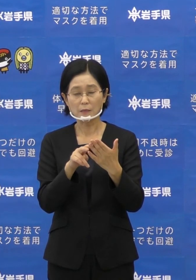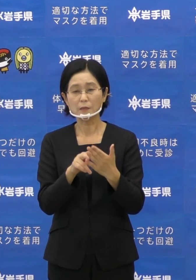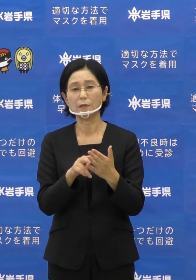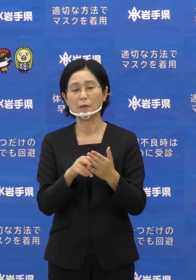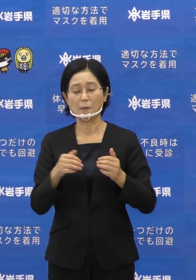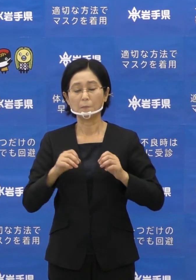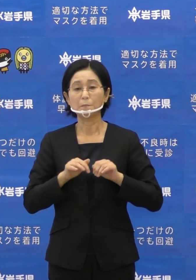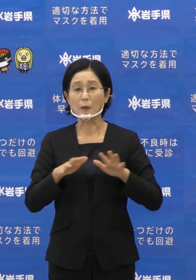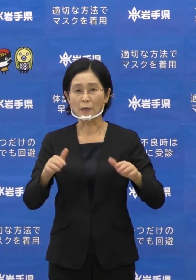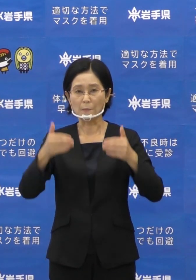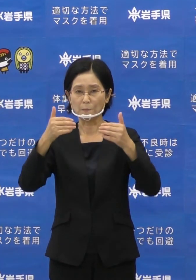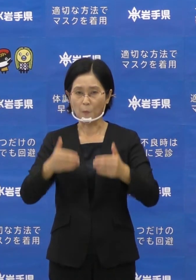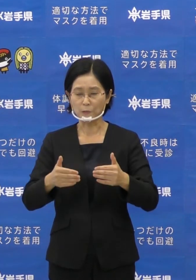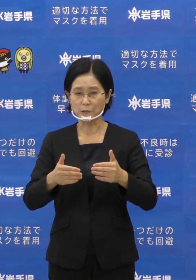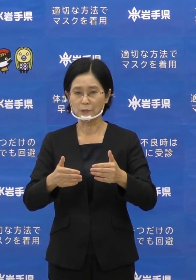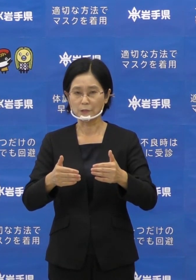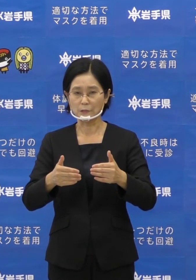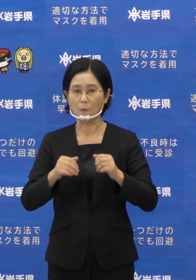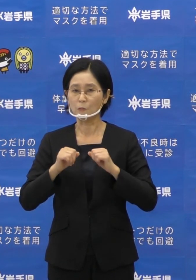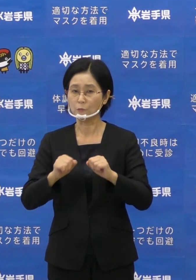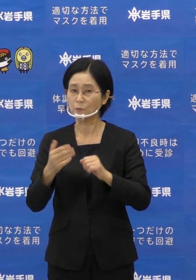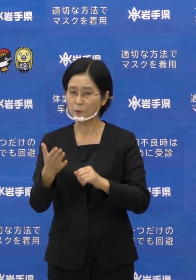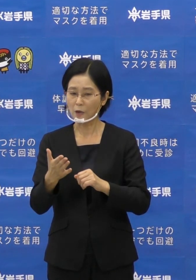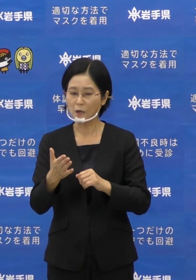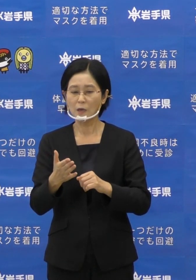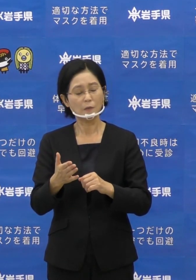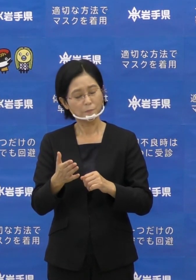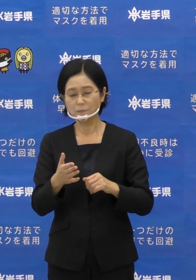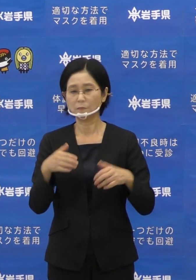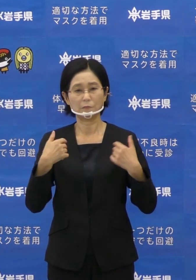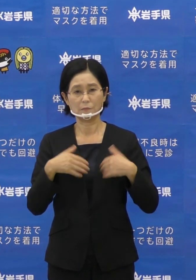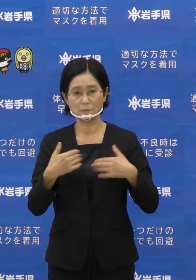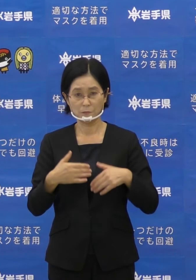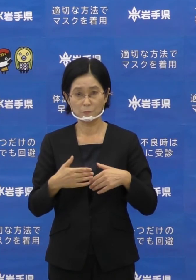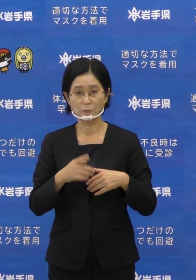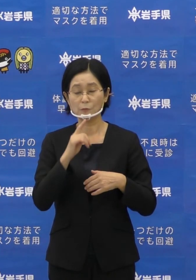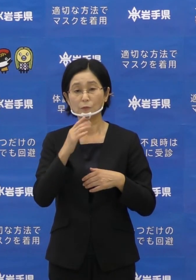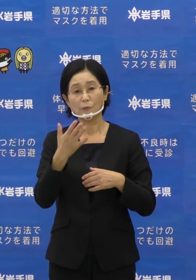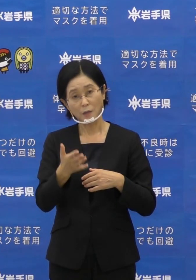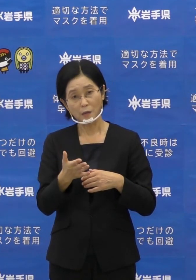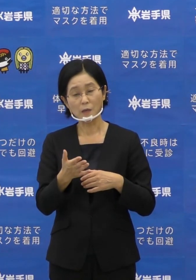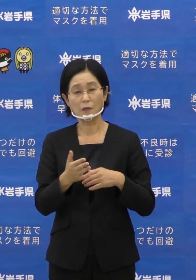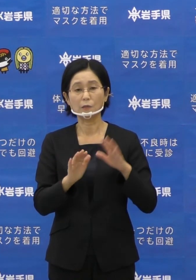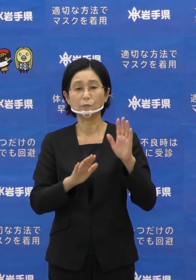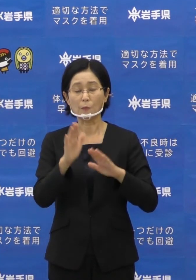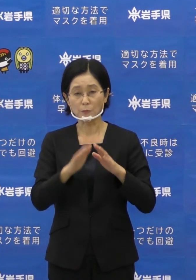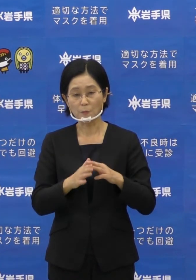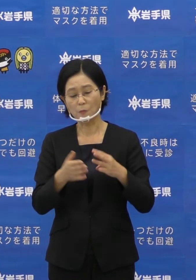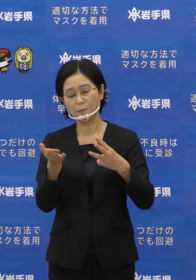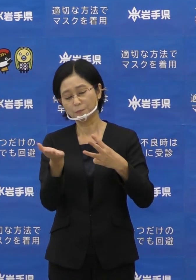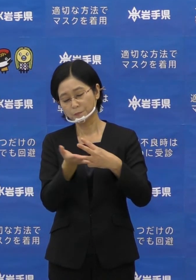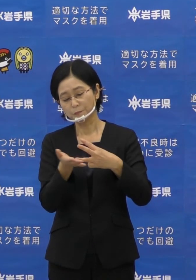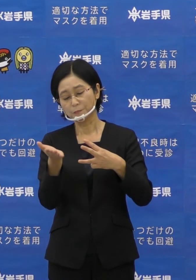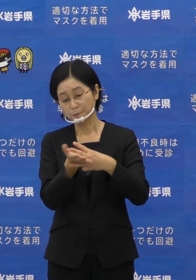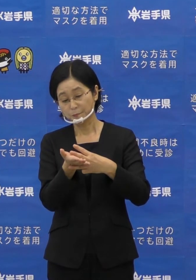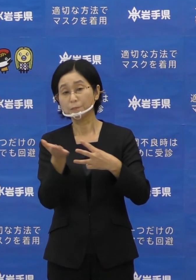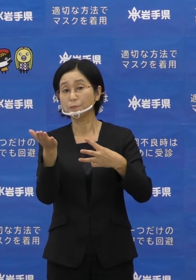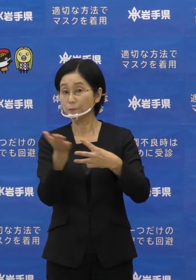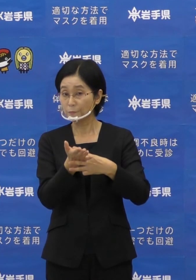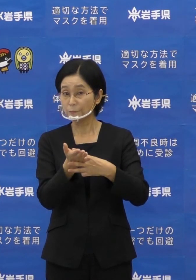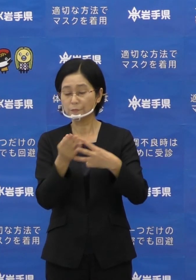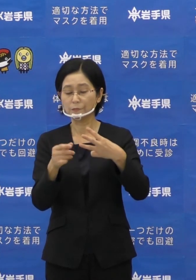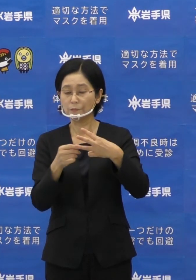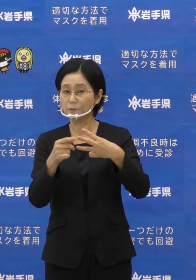して、特にそういうのなしという3段階方式をこう徐々にやっていくという国